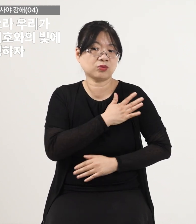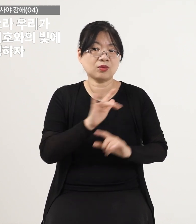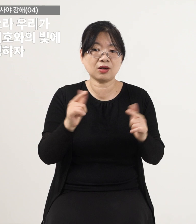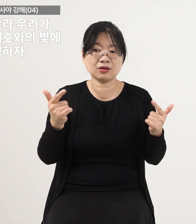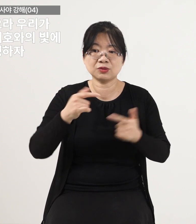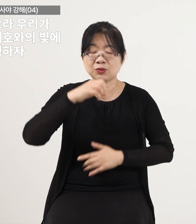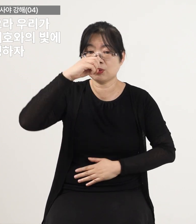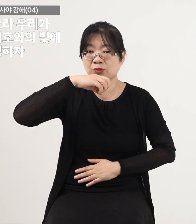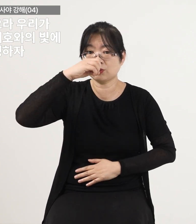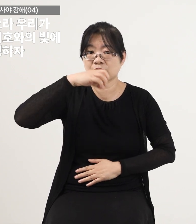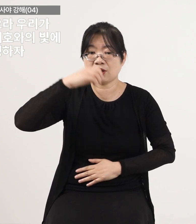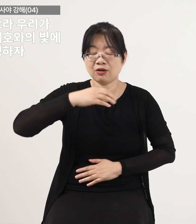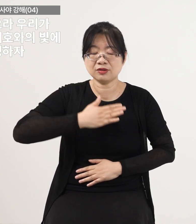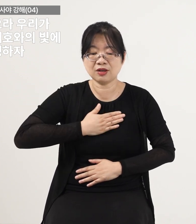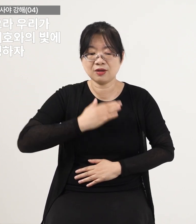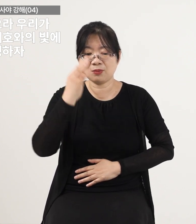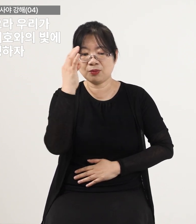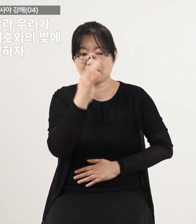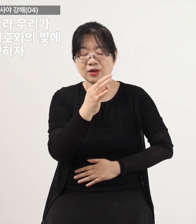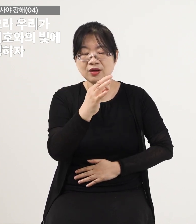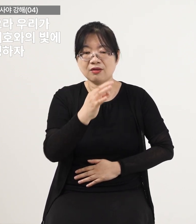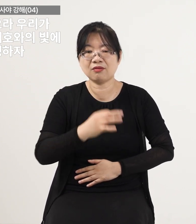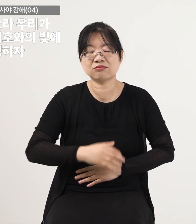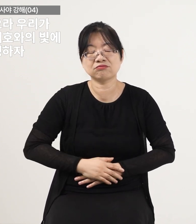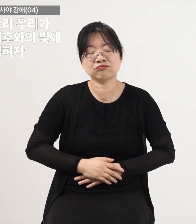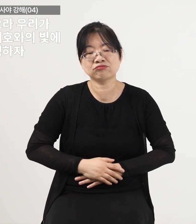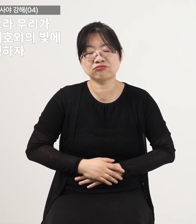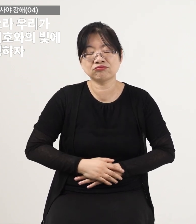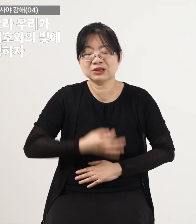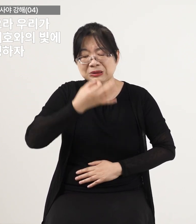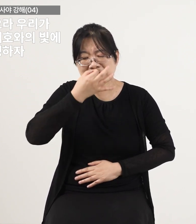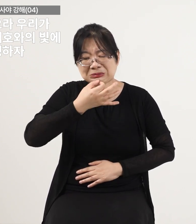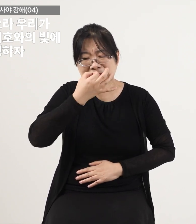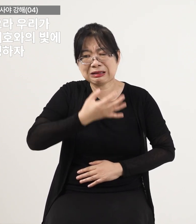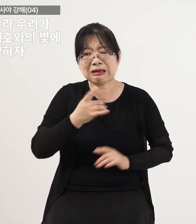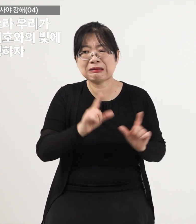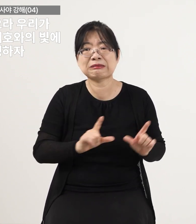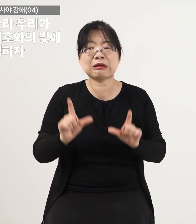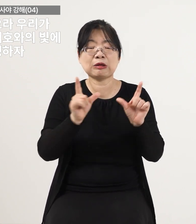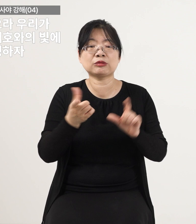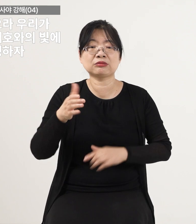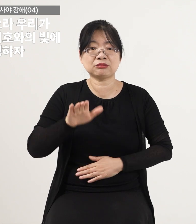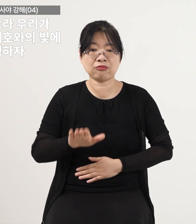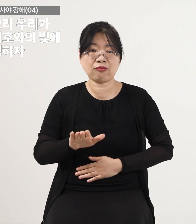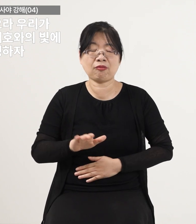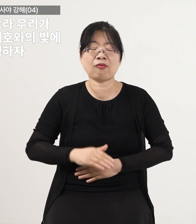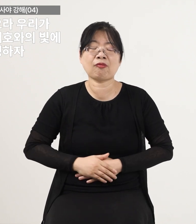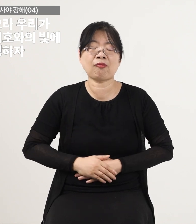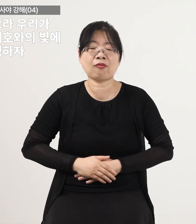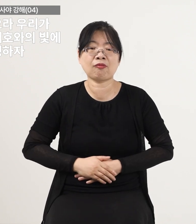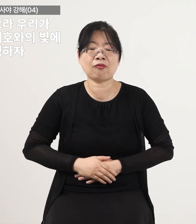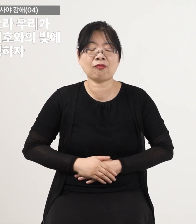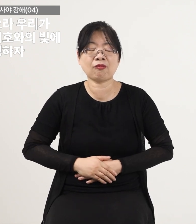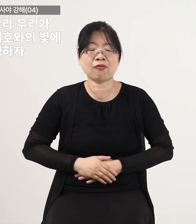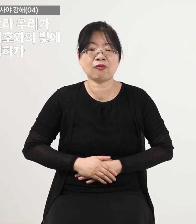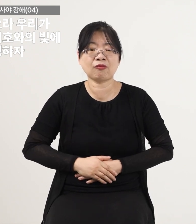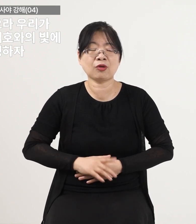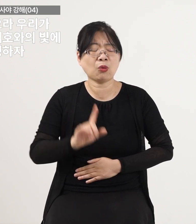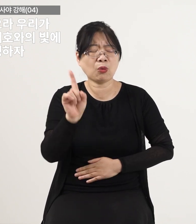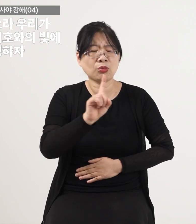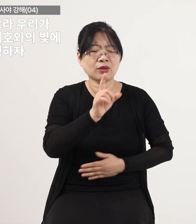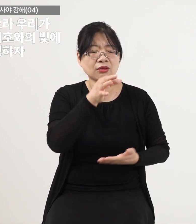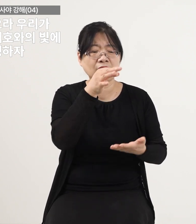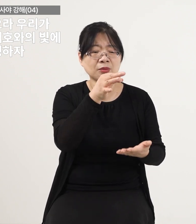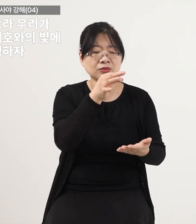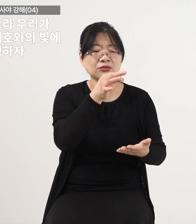아니고 그저 내가 볼 때는 근근히 살아가는 분인데 그 어떤 재물의